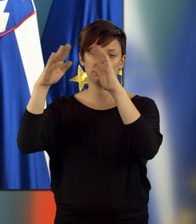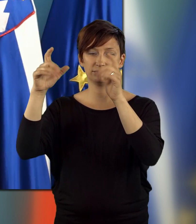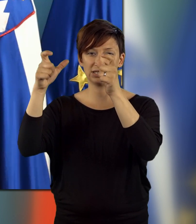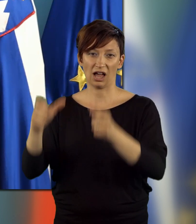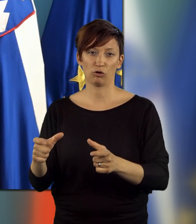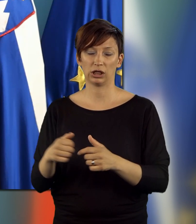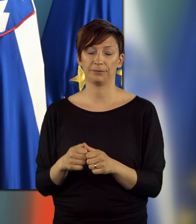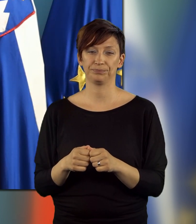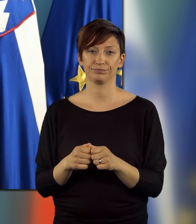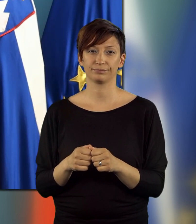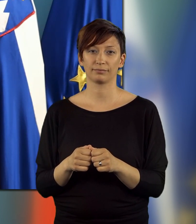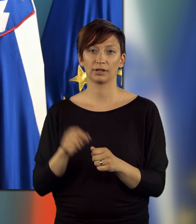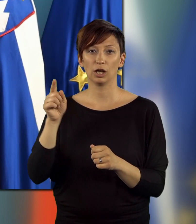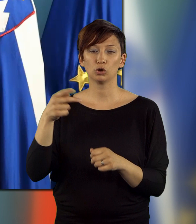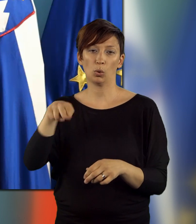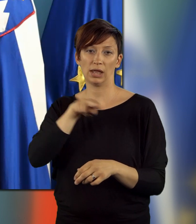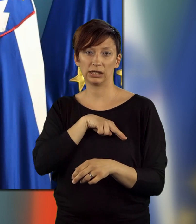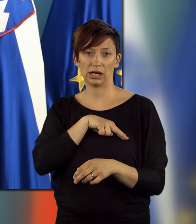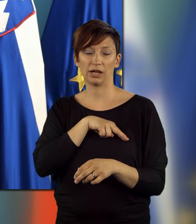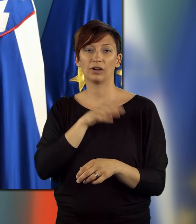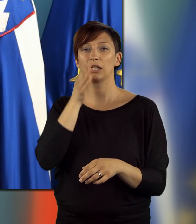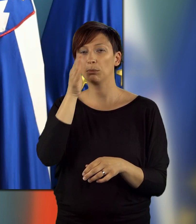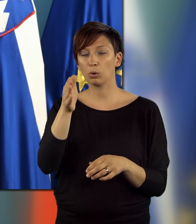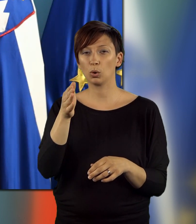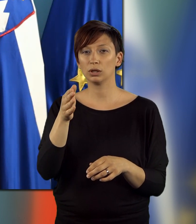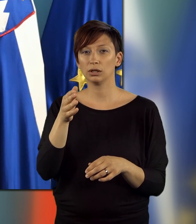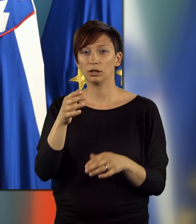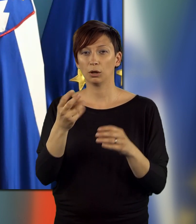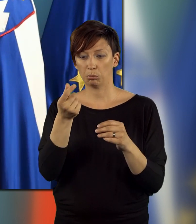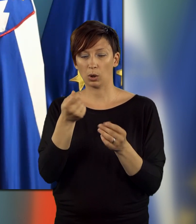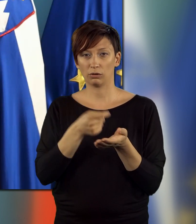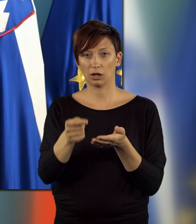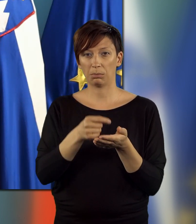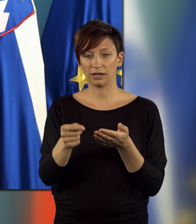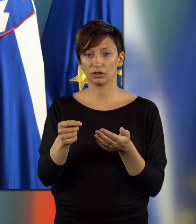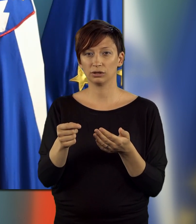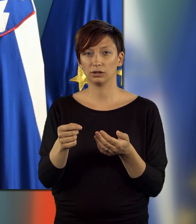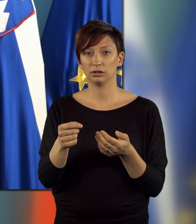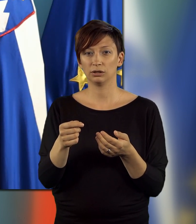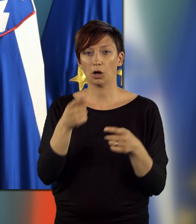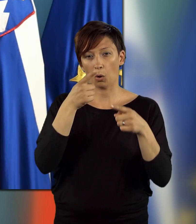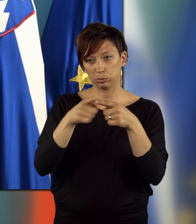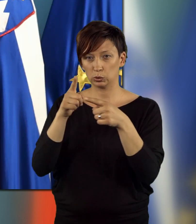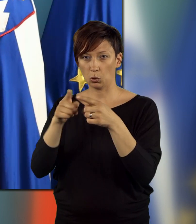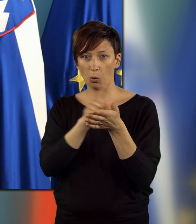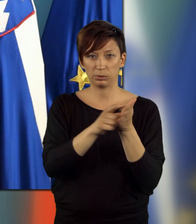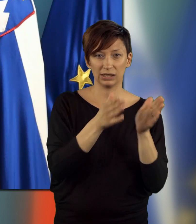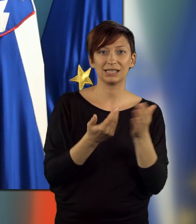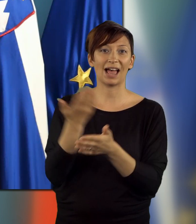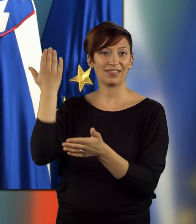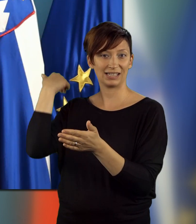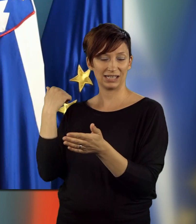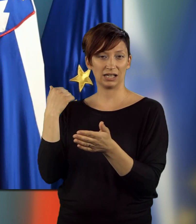zavoda. To nagrajevanje bo poravnano ali pa plačano kvartalno za